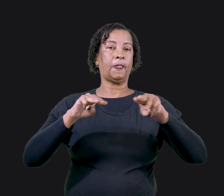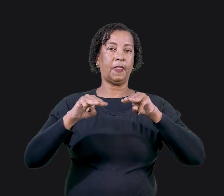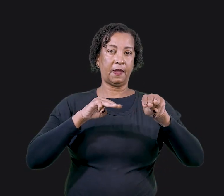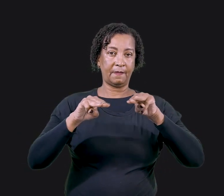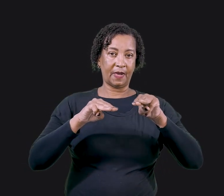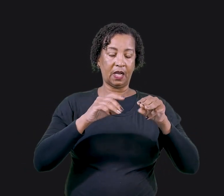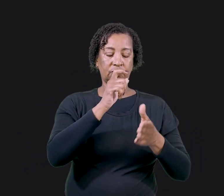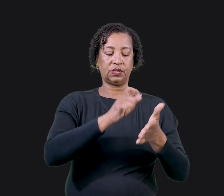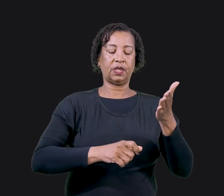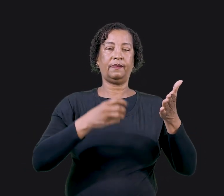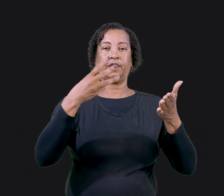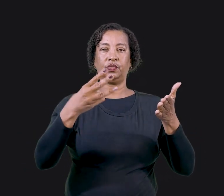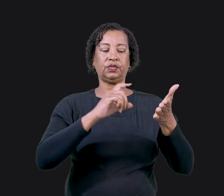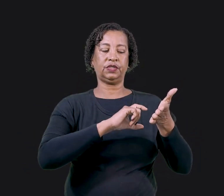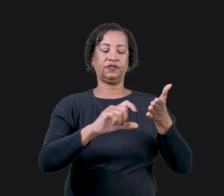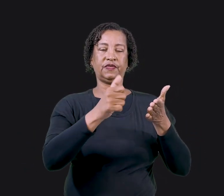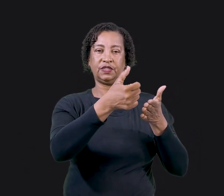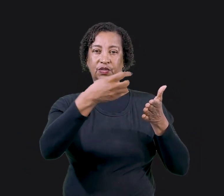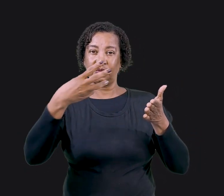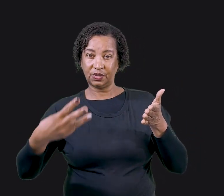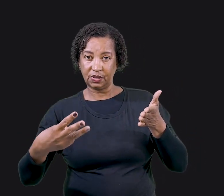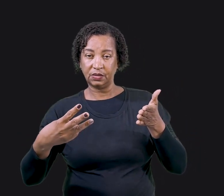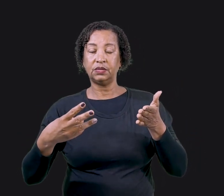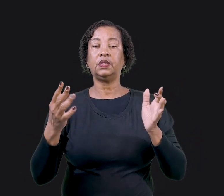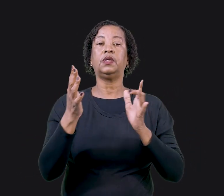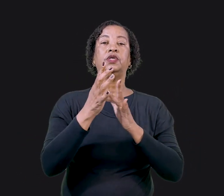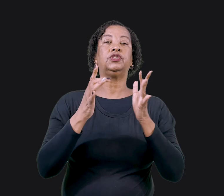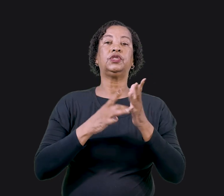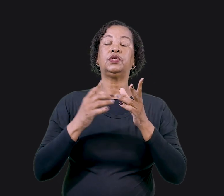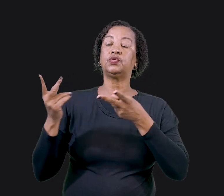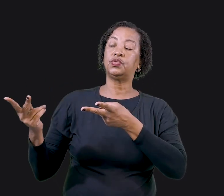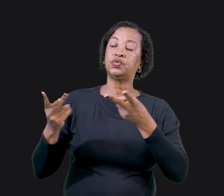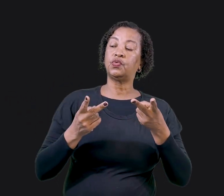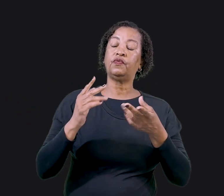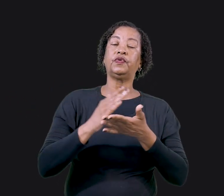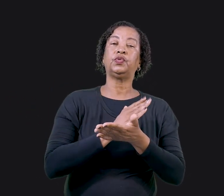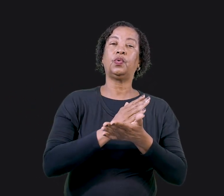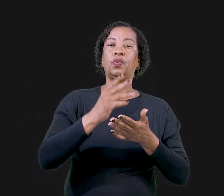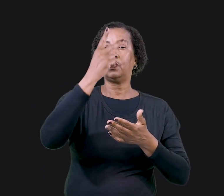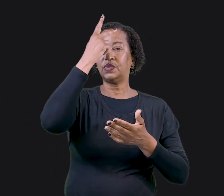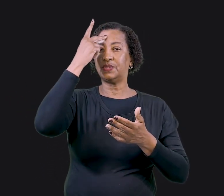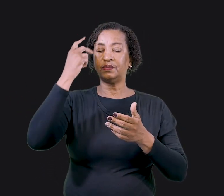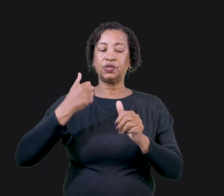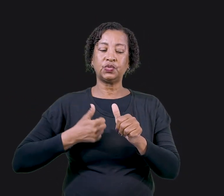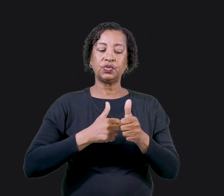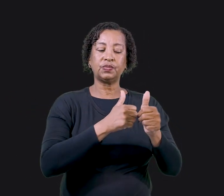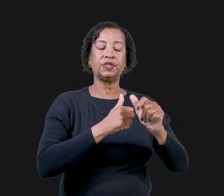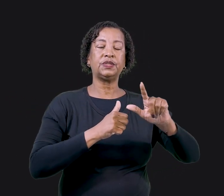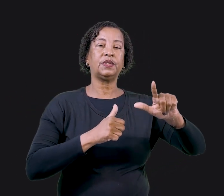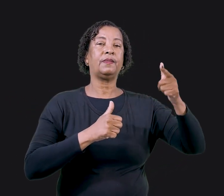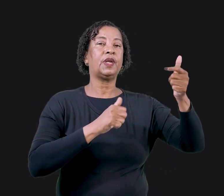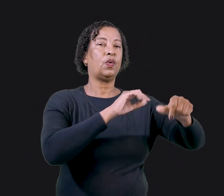que Jesus fez um convite a algumas pessoas para que o seguissem para um outro monte, no qual imaginamos que tenha